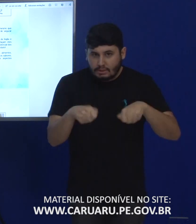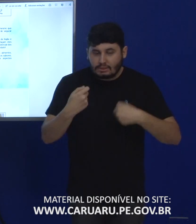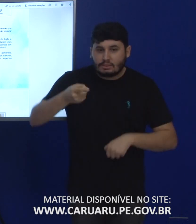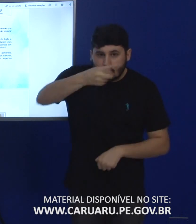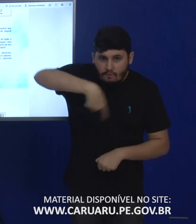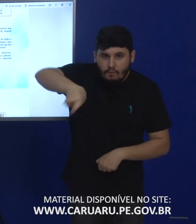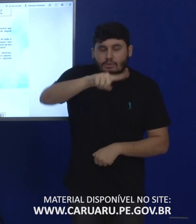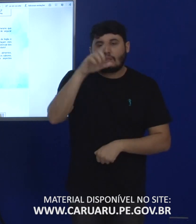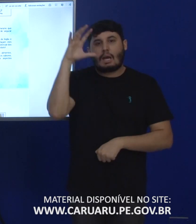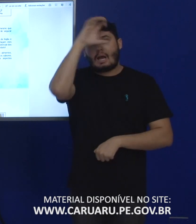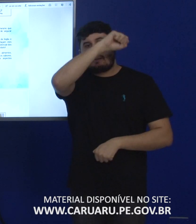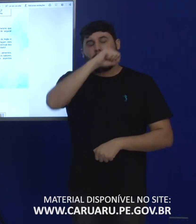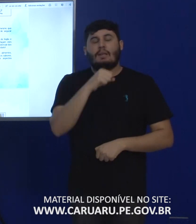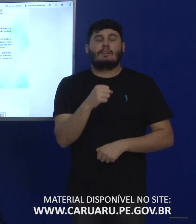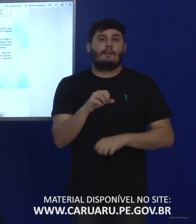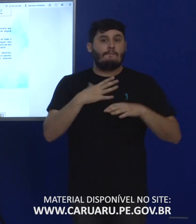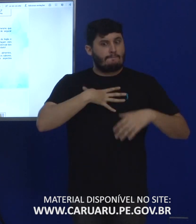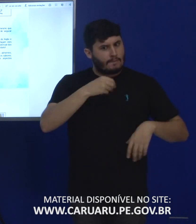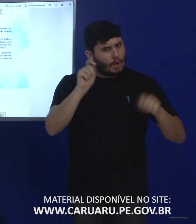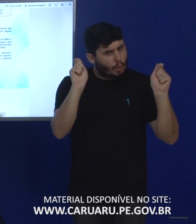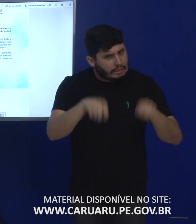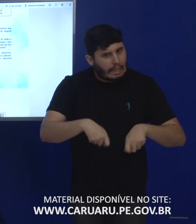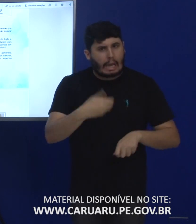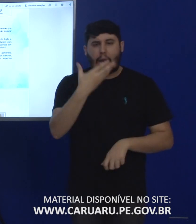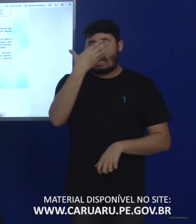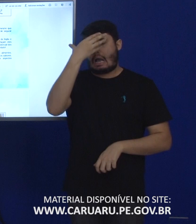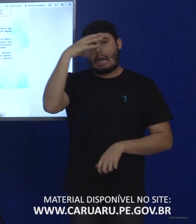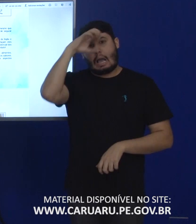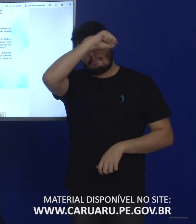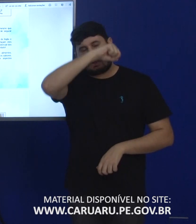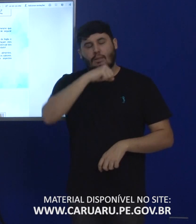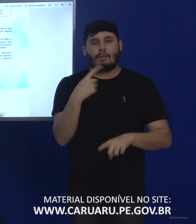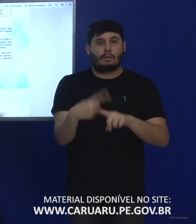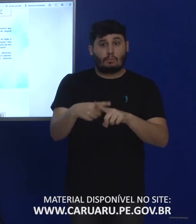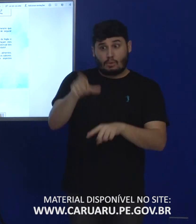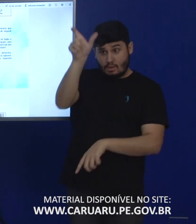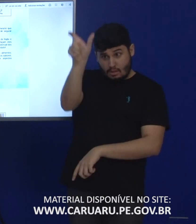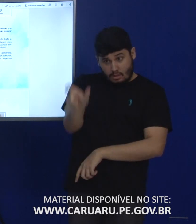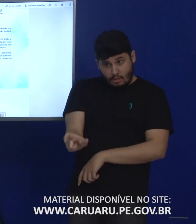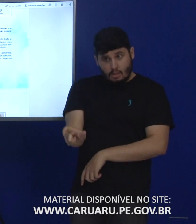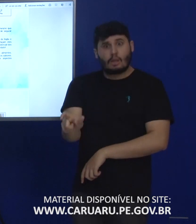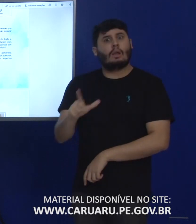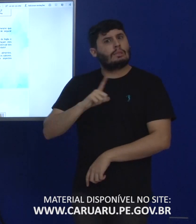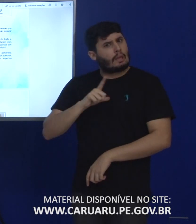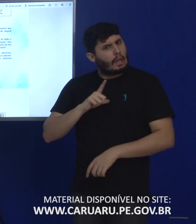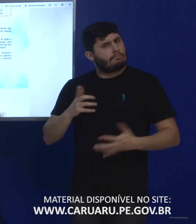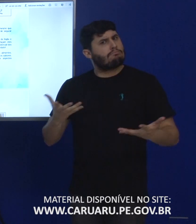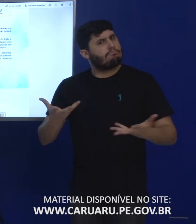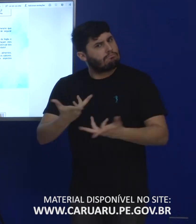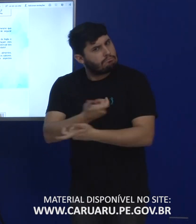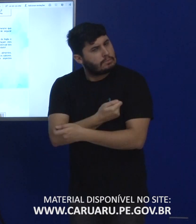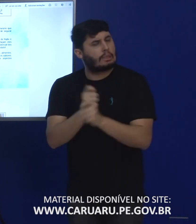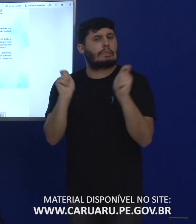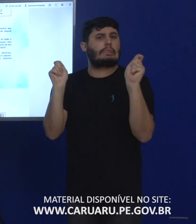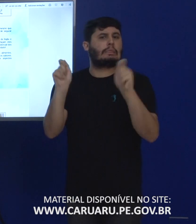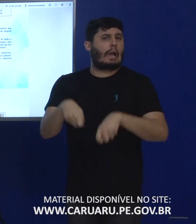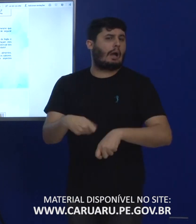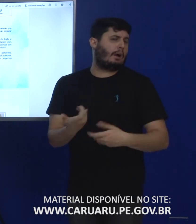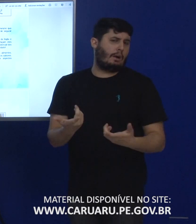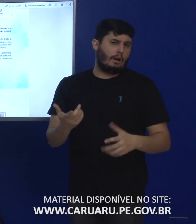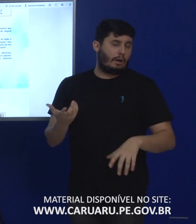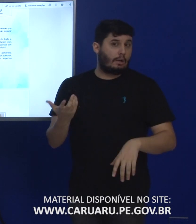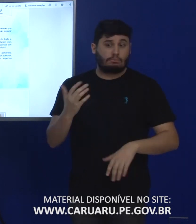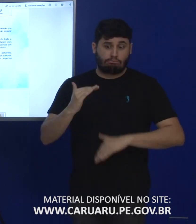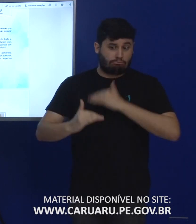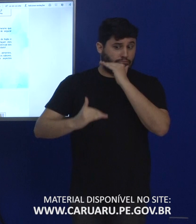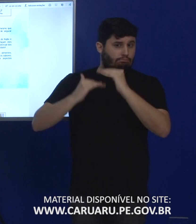são capazes de aprender. Olhem para eles pela potencialidade que cada um tem, né? Acreditando que cada